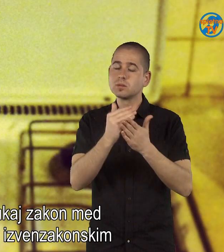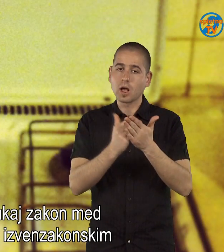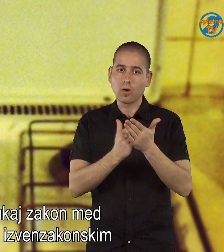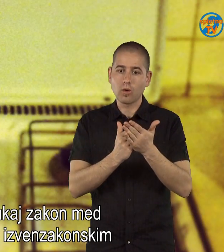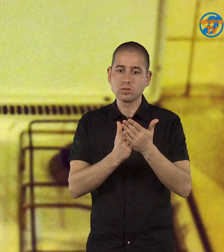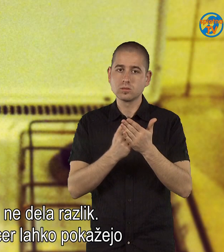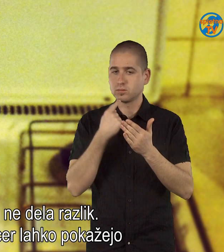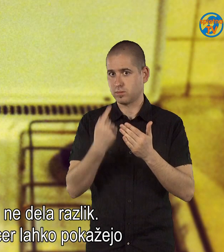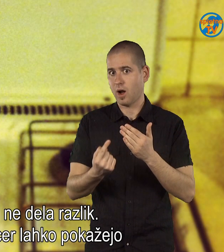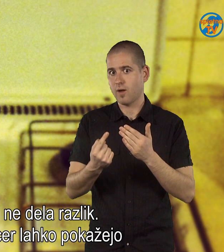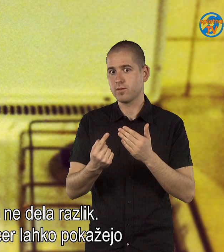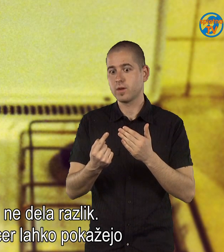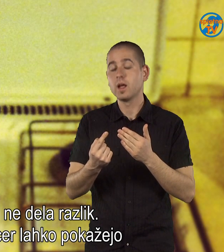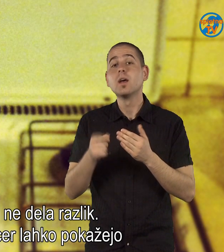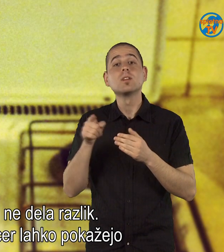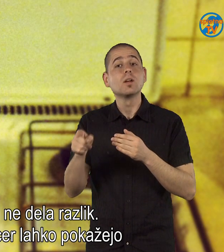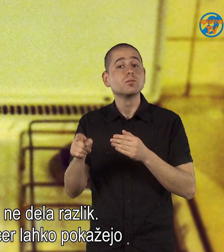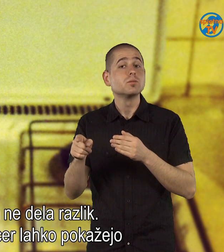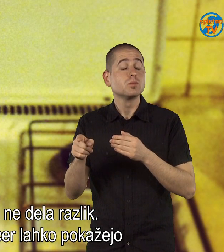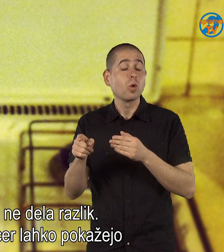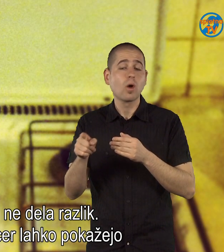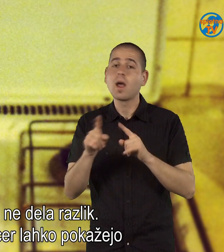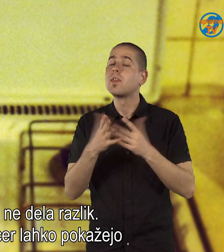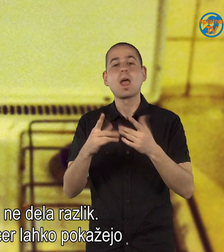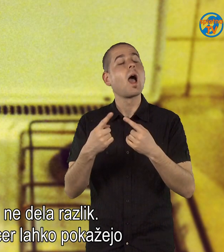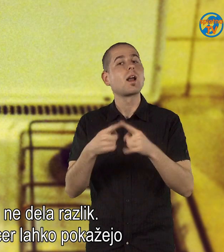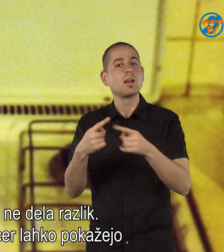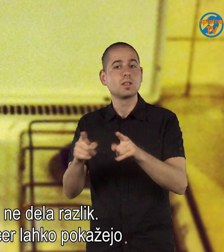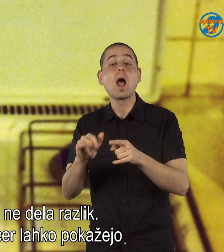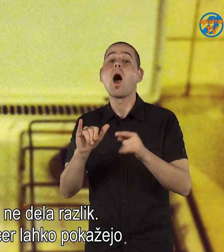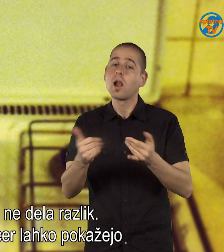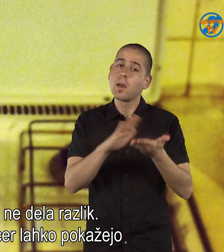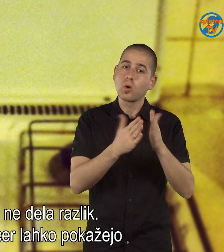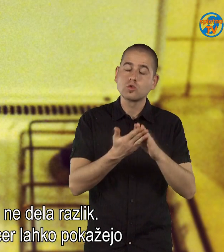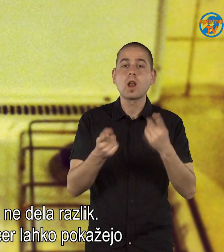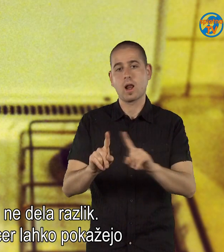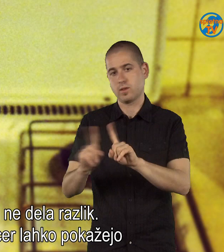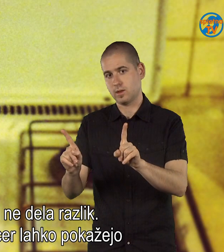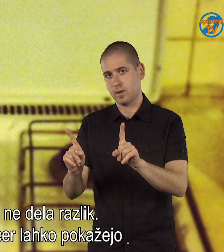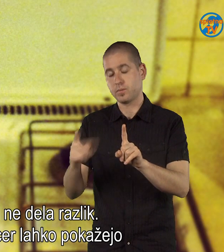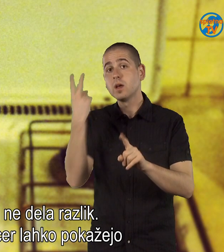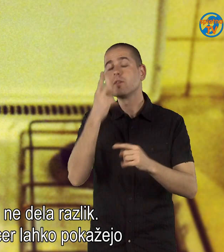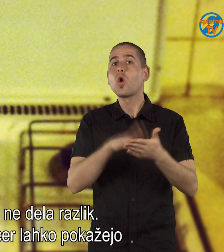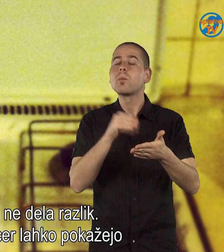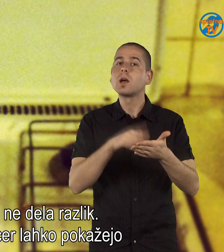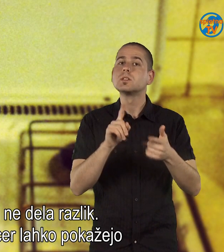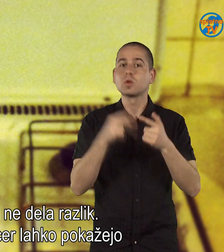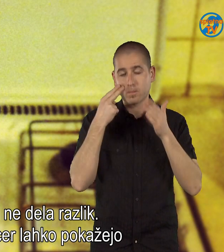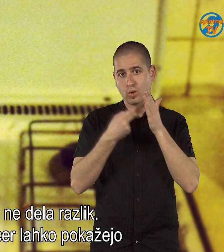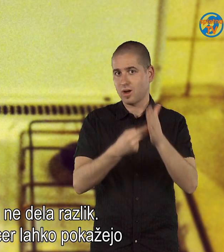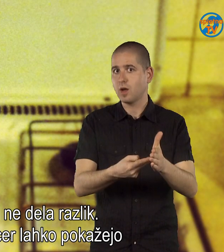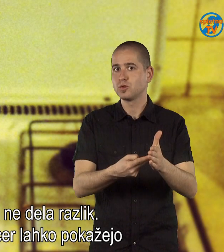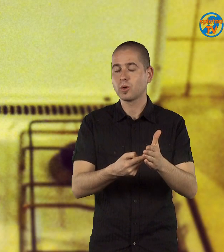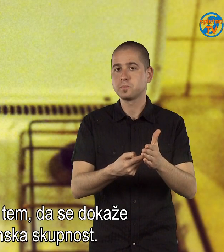in izvenzakonskim partnerjem ne dela razlik. Zdaj, seveda, v praksi se